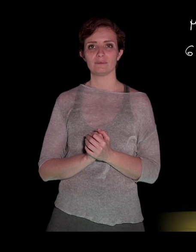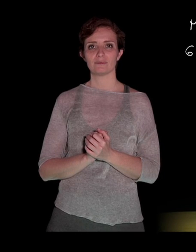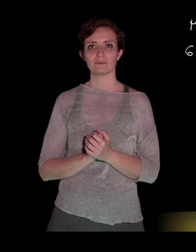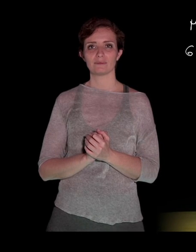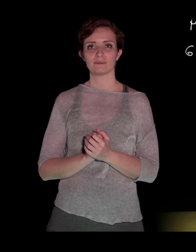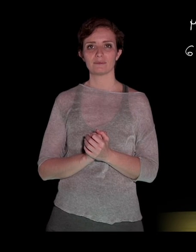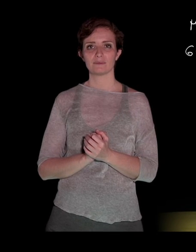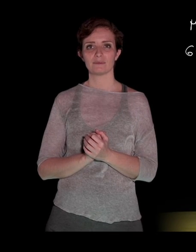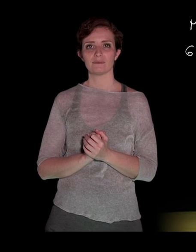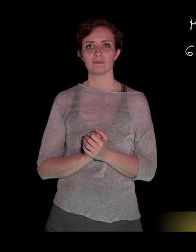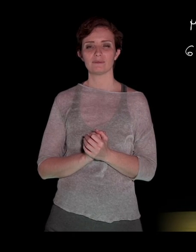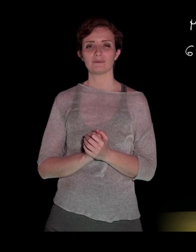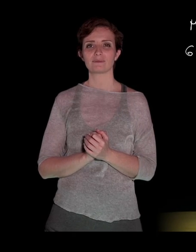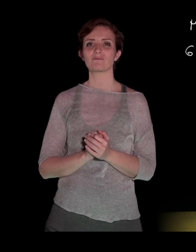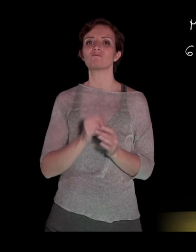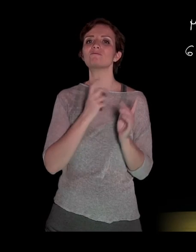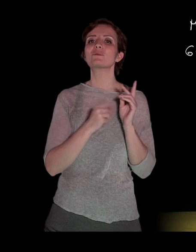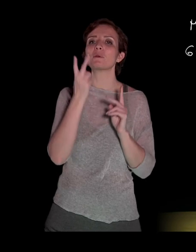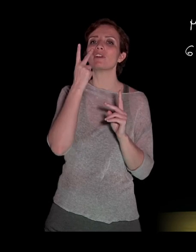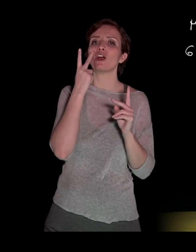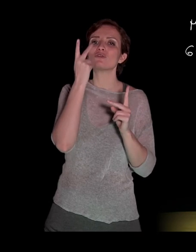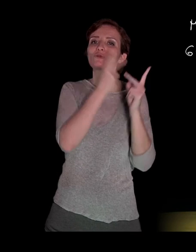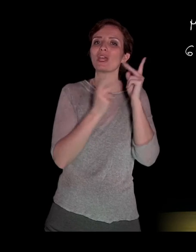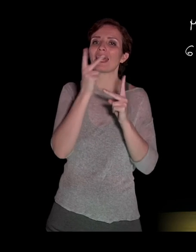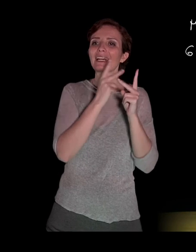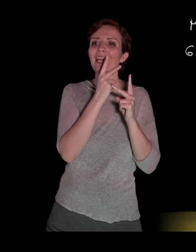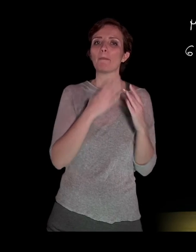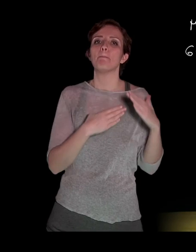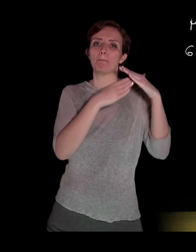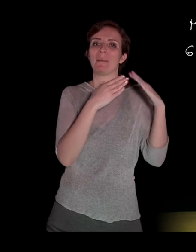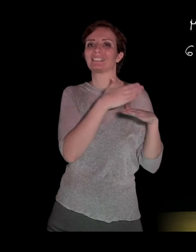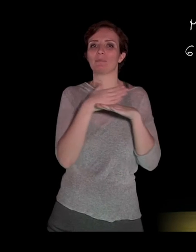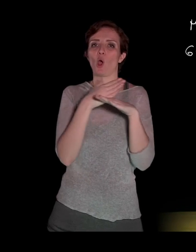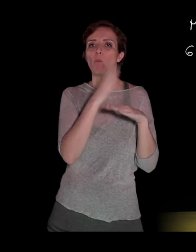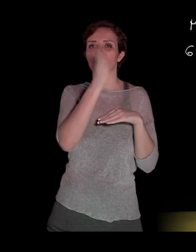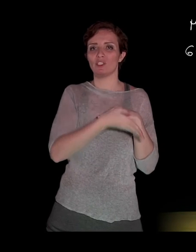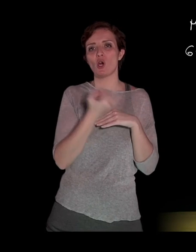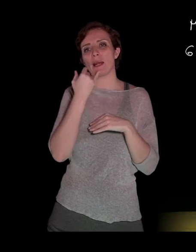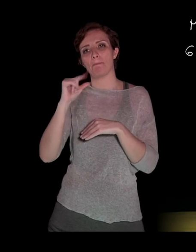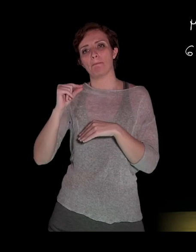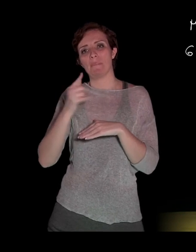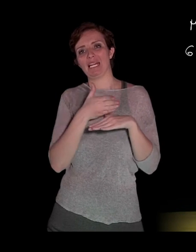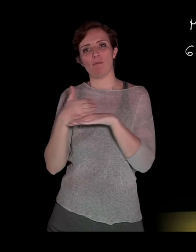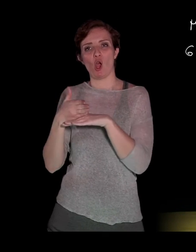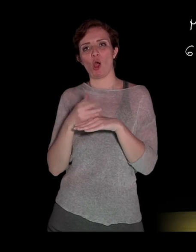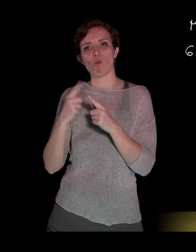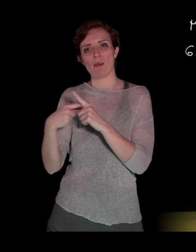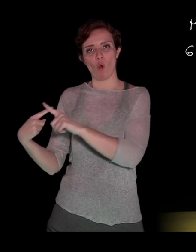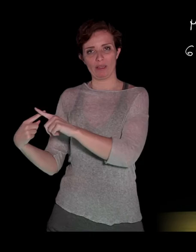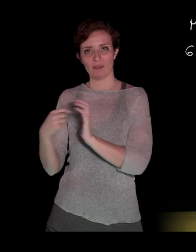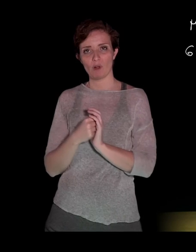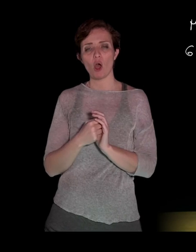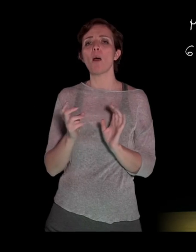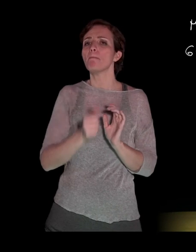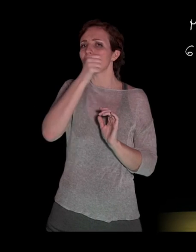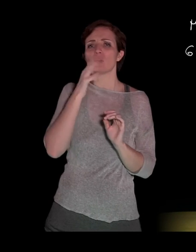polinomi in particolare vogliamo ricercare il massimo com un divisore e il minimo comune multiplo Allora per quanto riguarda il massimo divisore minimo multiplo l'operazione preliminare è